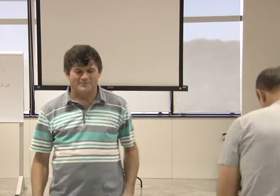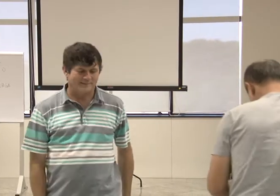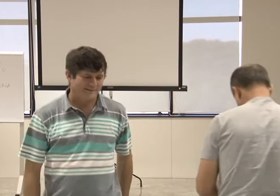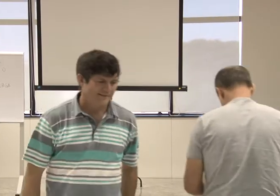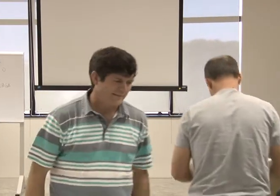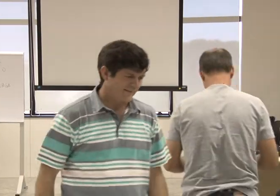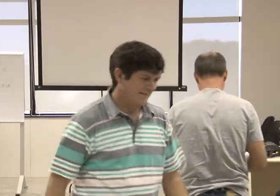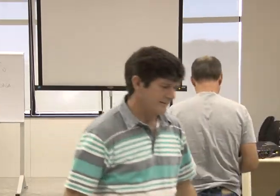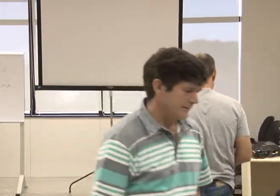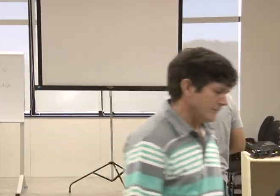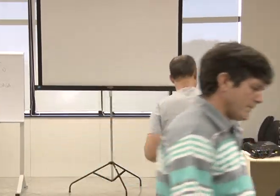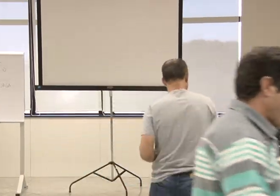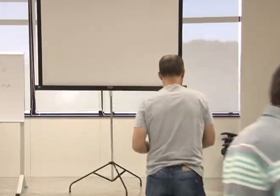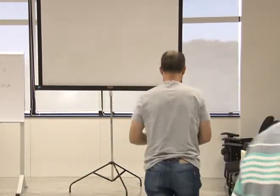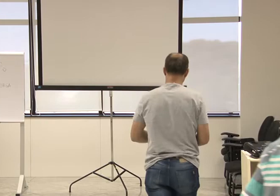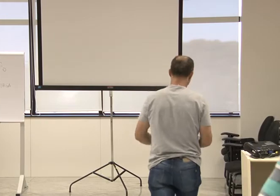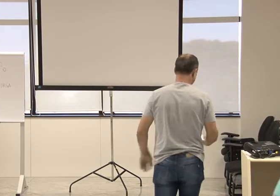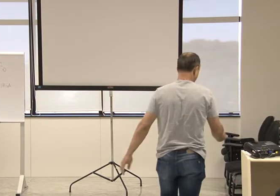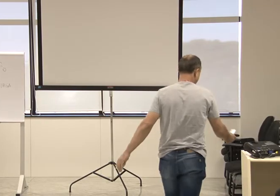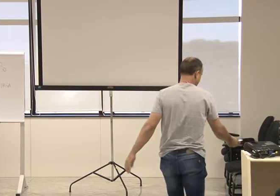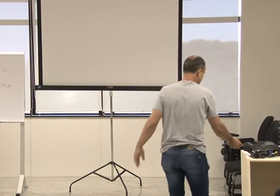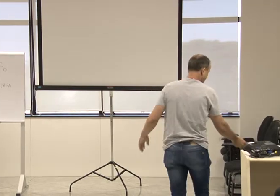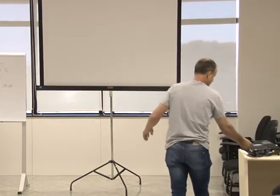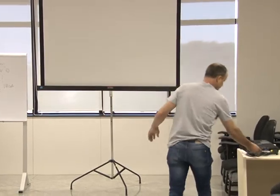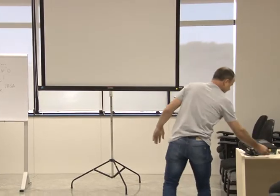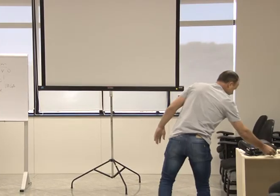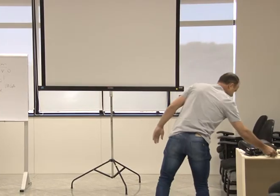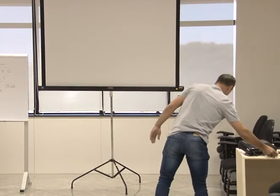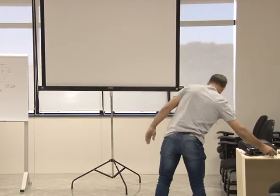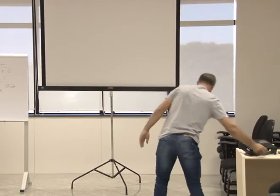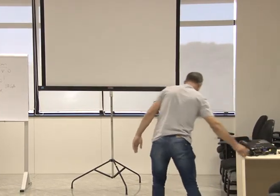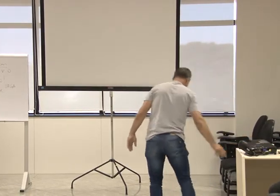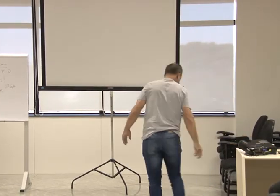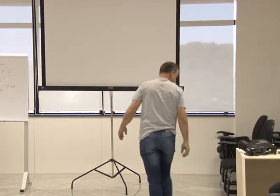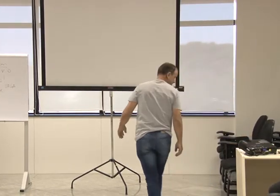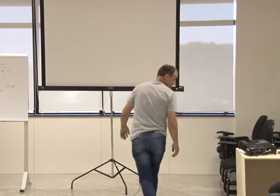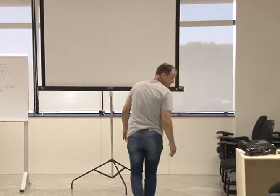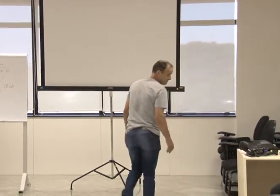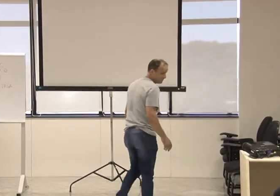Tudo bem, quem mais? Chefe de cozinha, Masterchef.